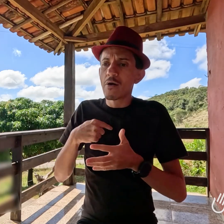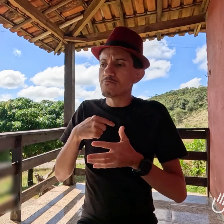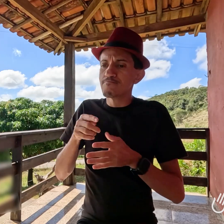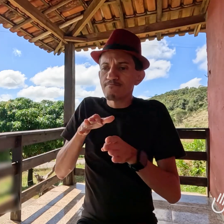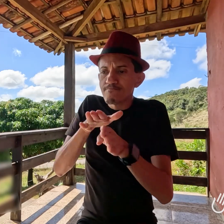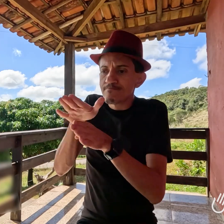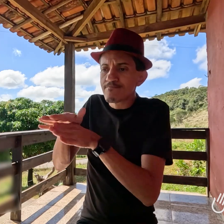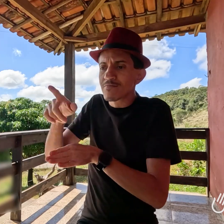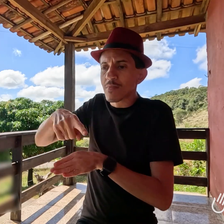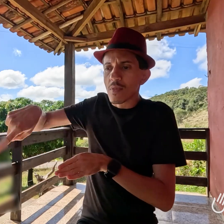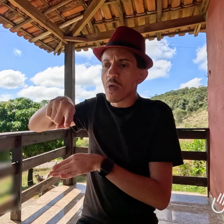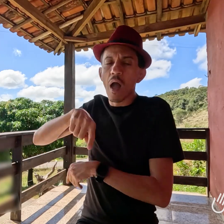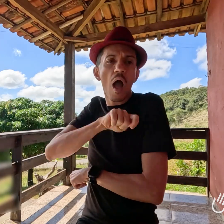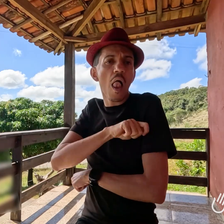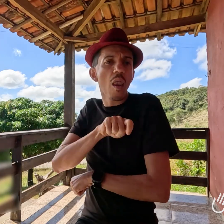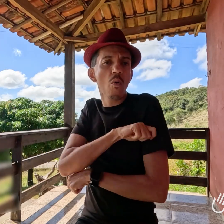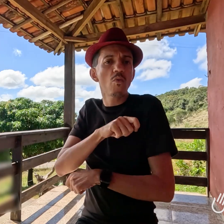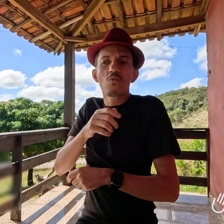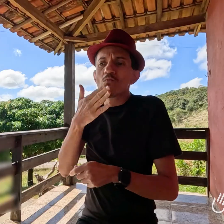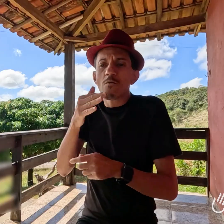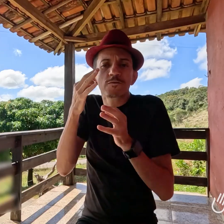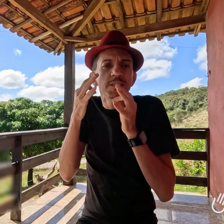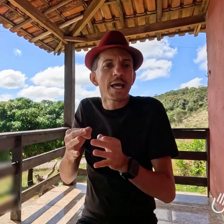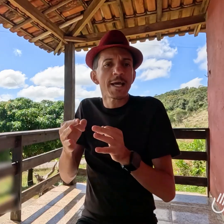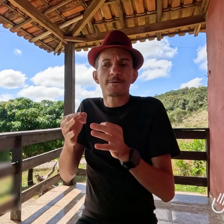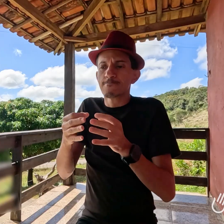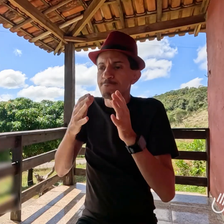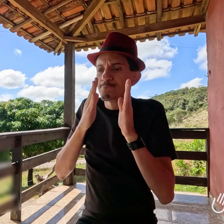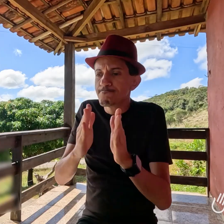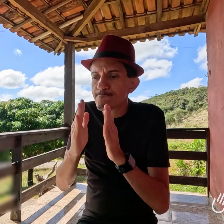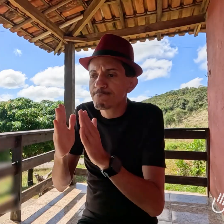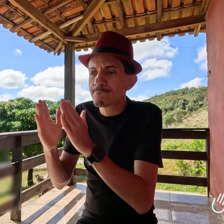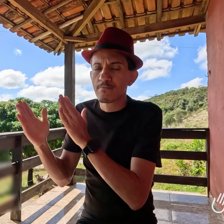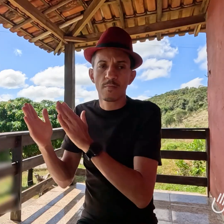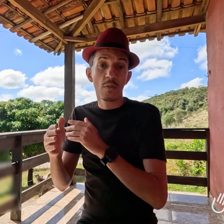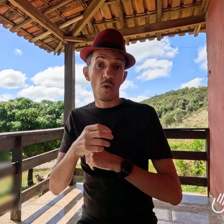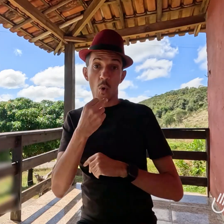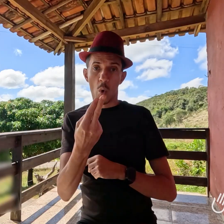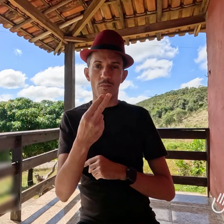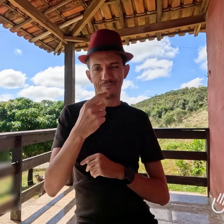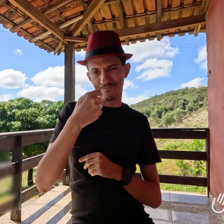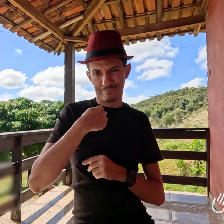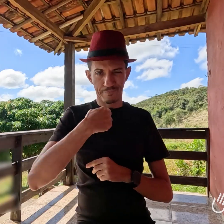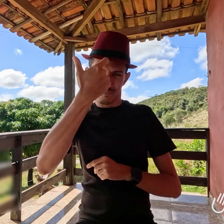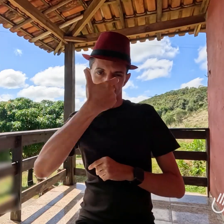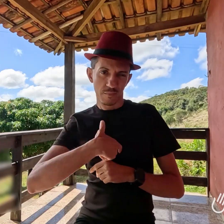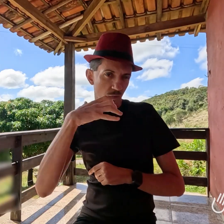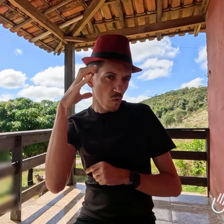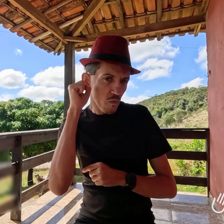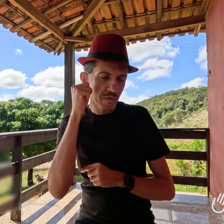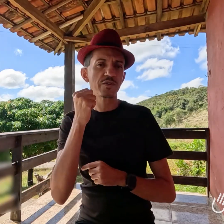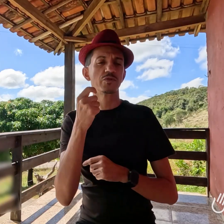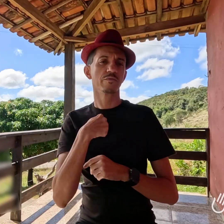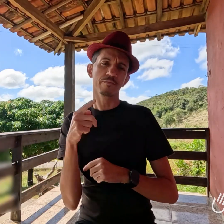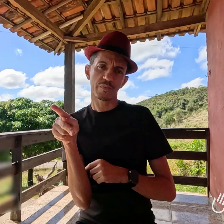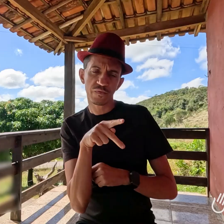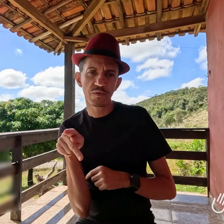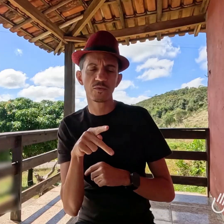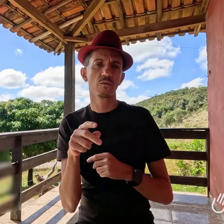professor universitário, ou professor de Libras ou de cursos, e eu quero poder orientar melhor os meus alunos qual a melhor sequência para eles estudarem.